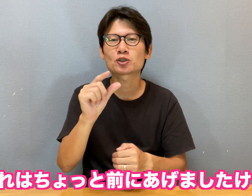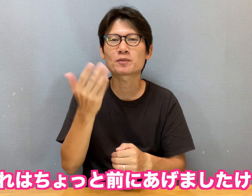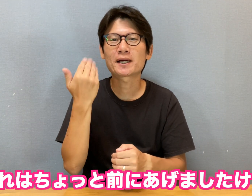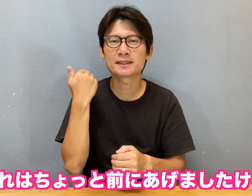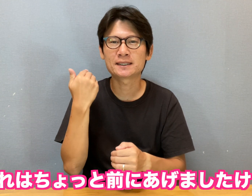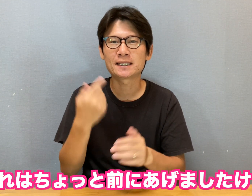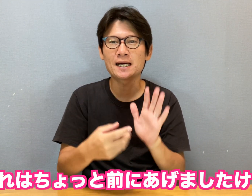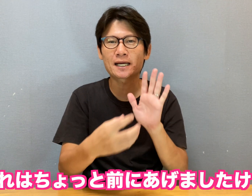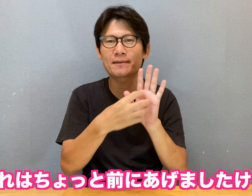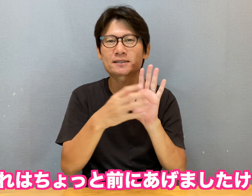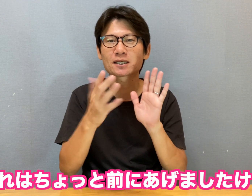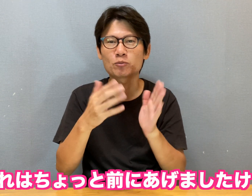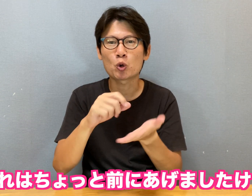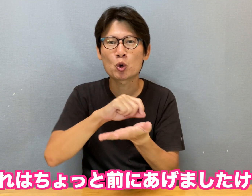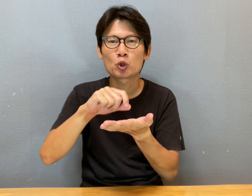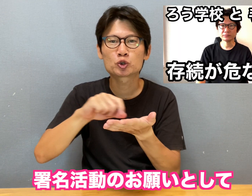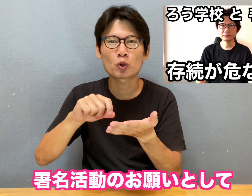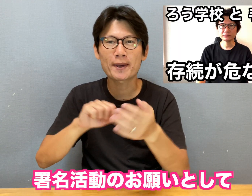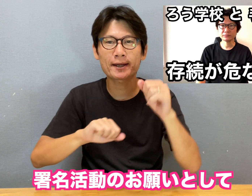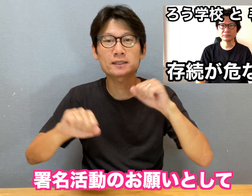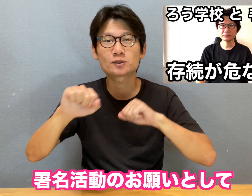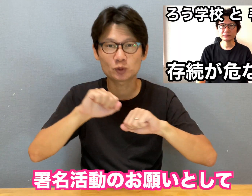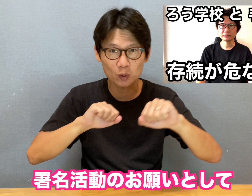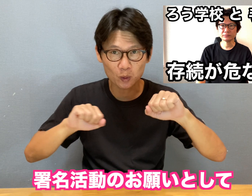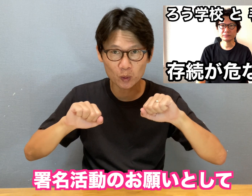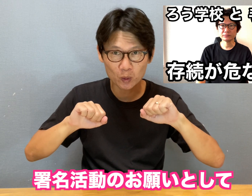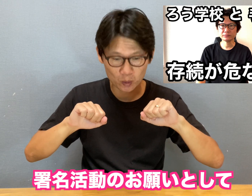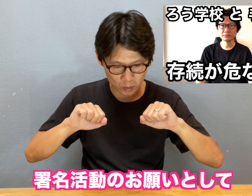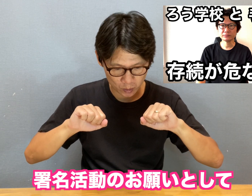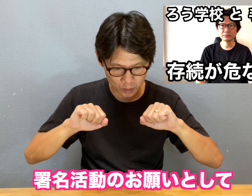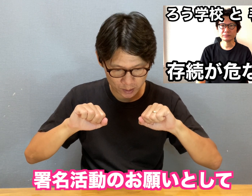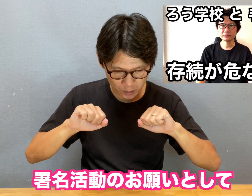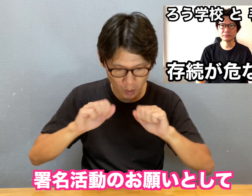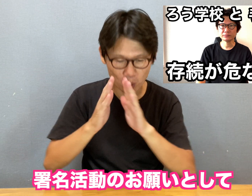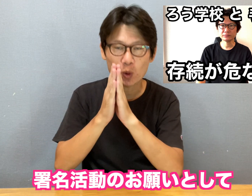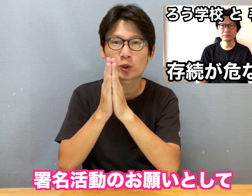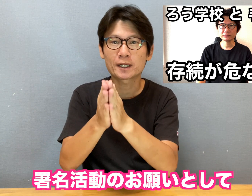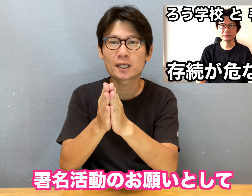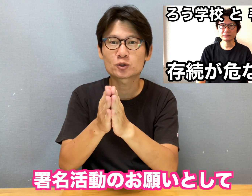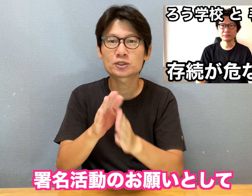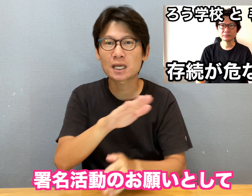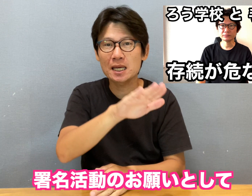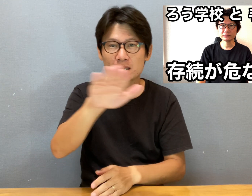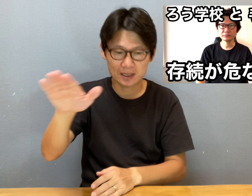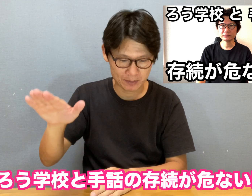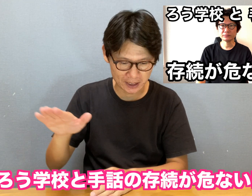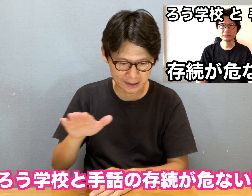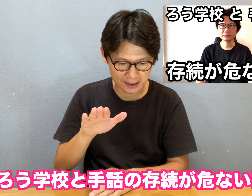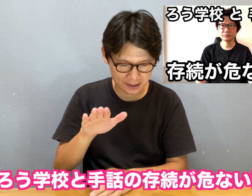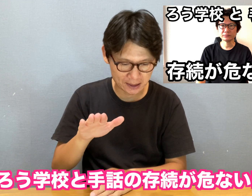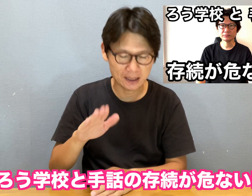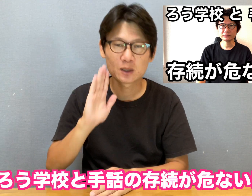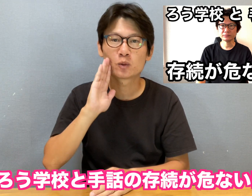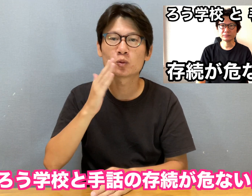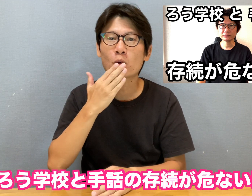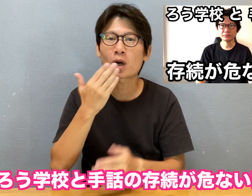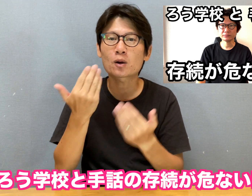前に上げましたけども、署名活動のお願いとして皆さんに盲学校